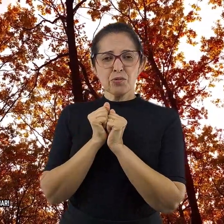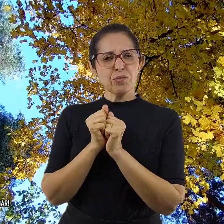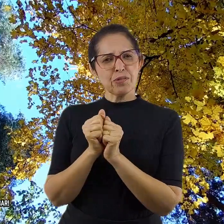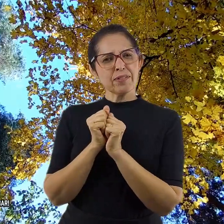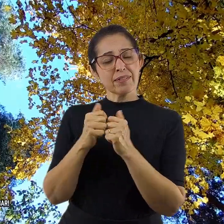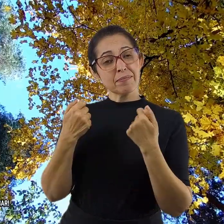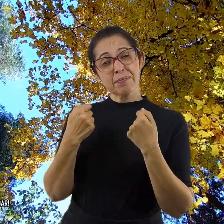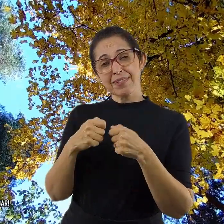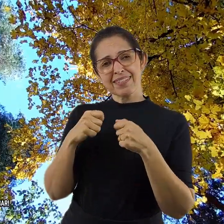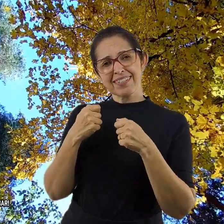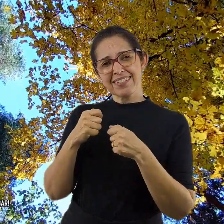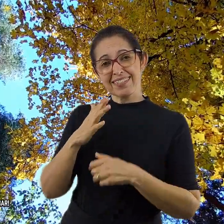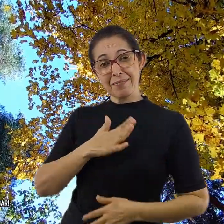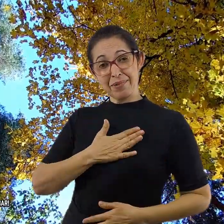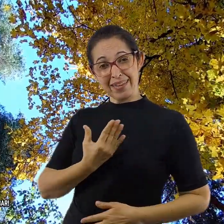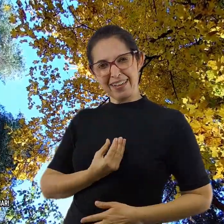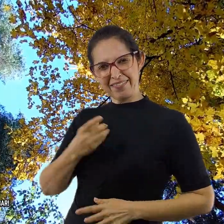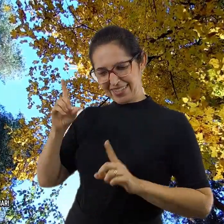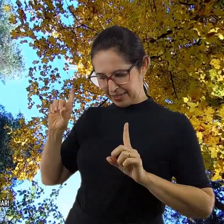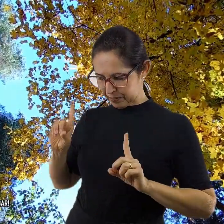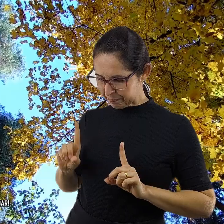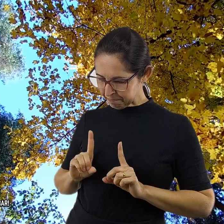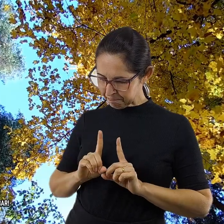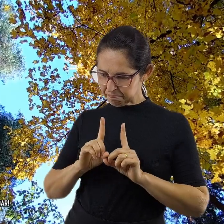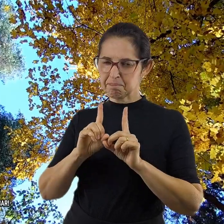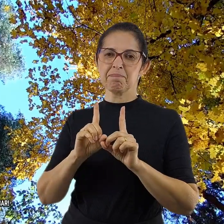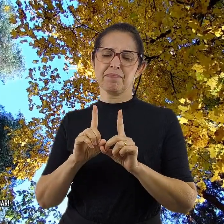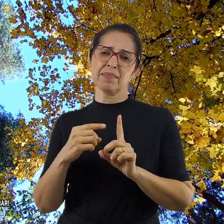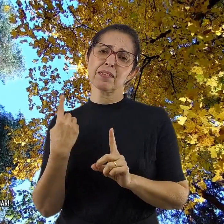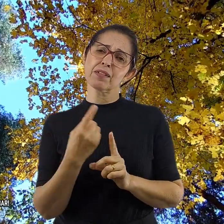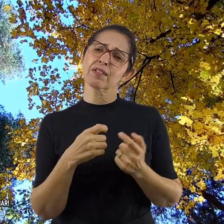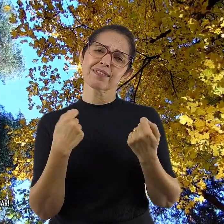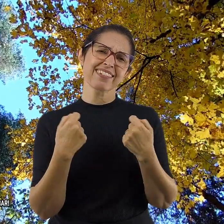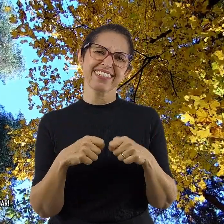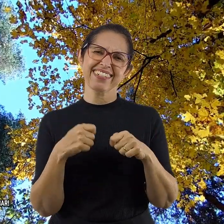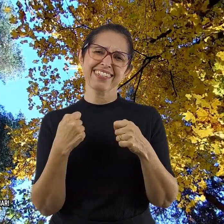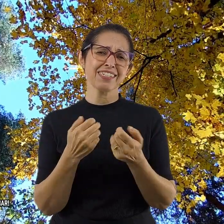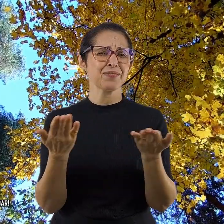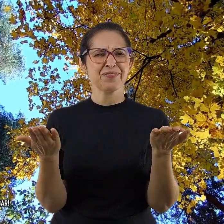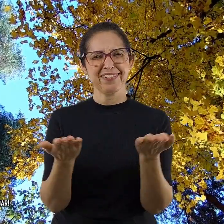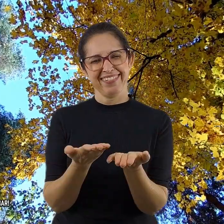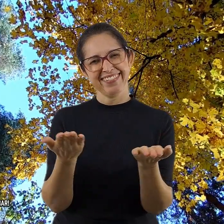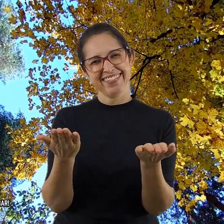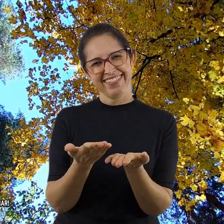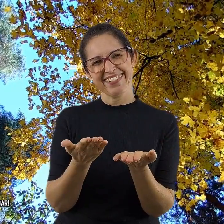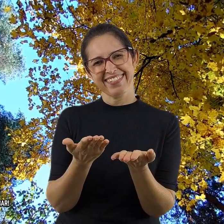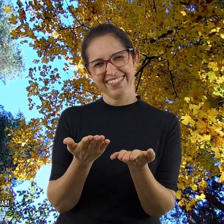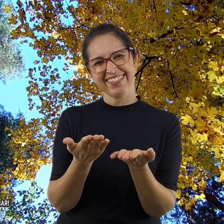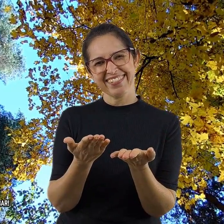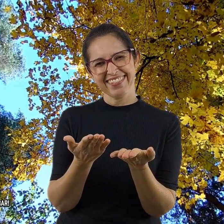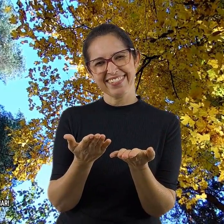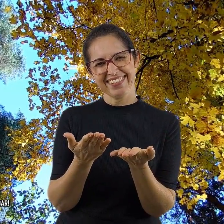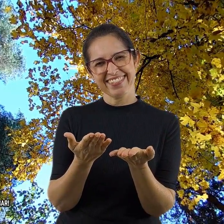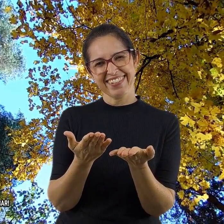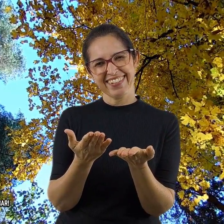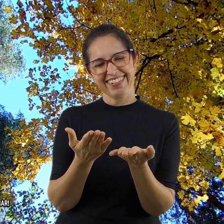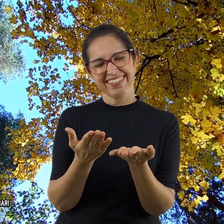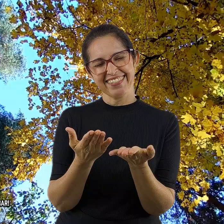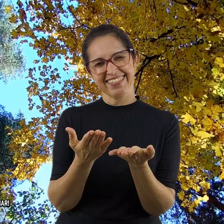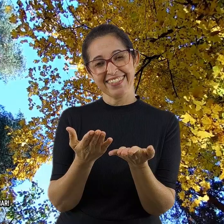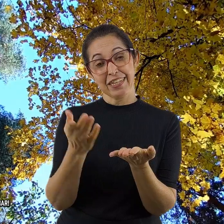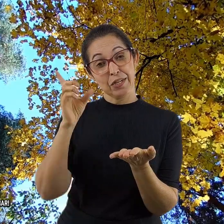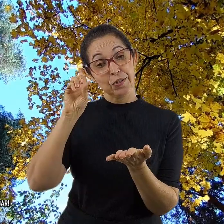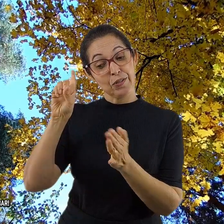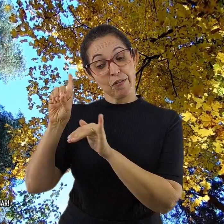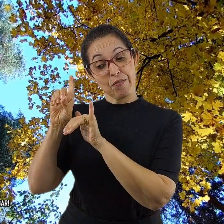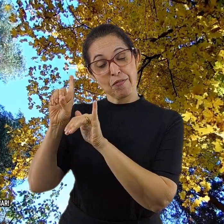Eu preciso do Senhor na minha vida. É isso que nós precisamos hoje. O Senhor falou isso.